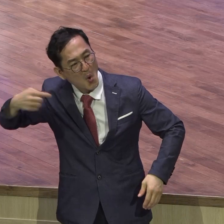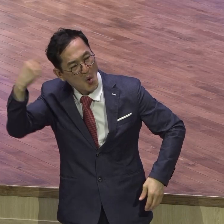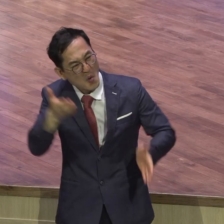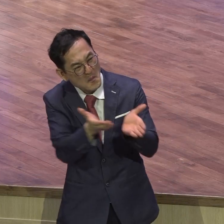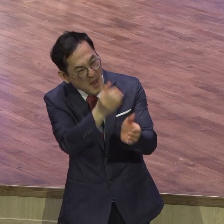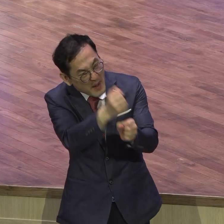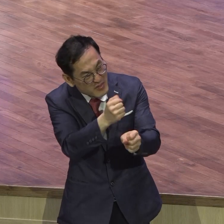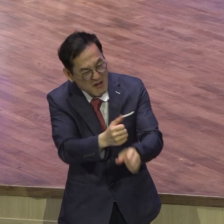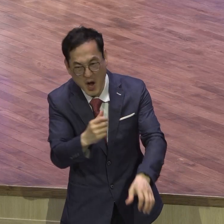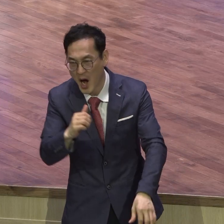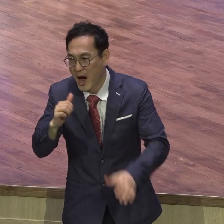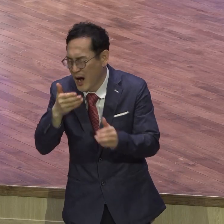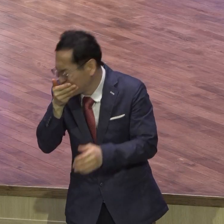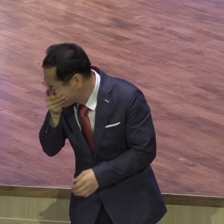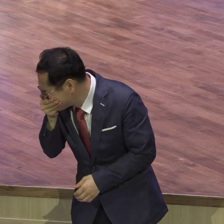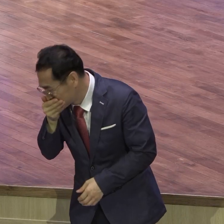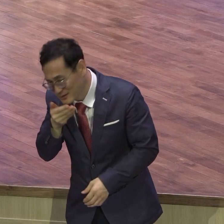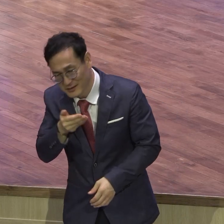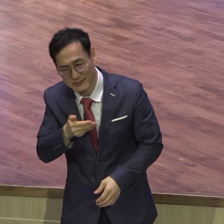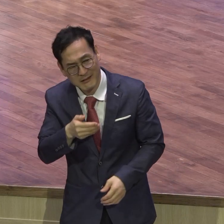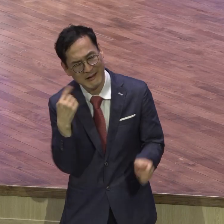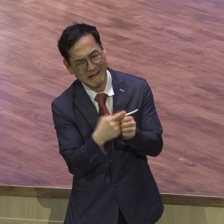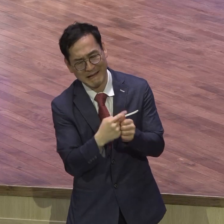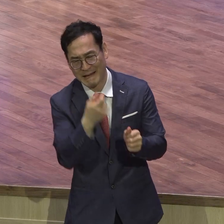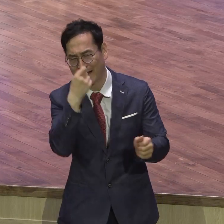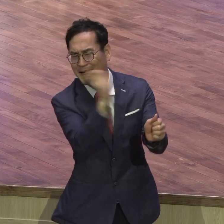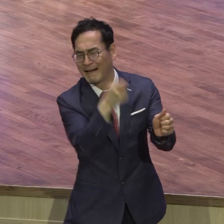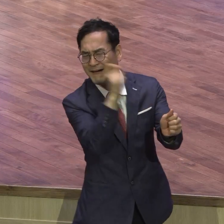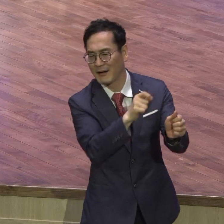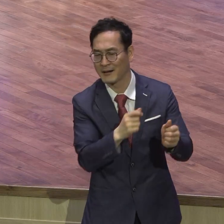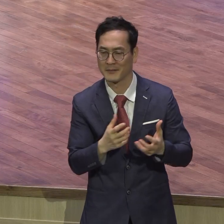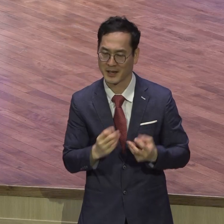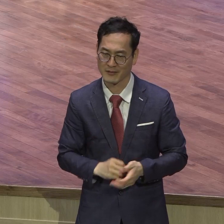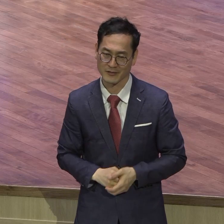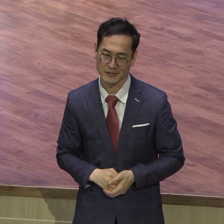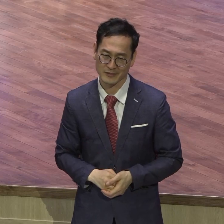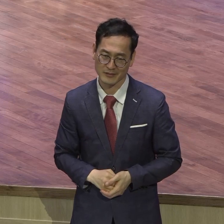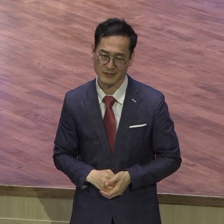온갖 비방 조롱 다 듣지요 말 됩니까?